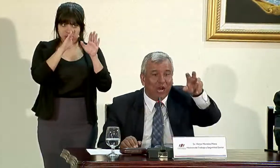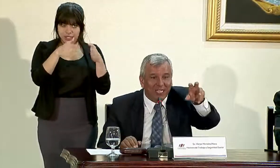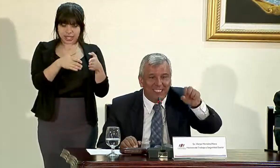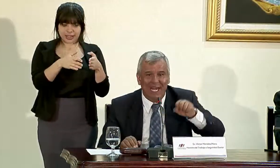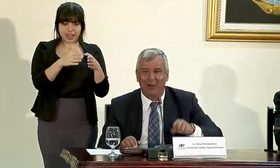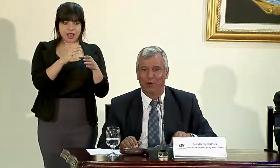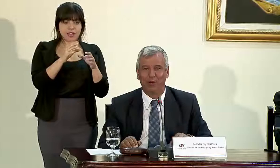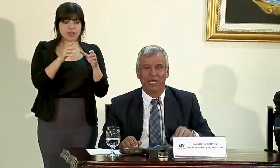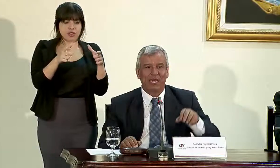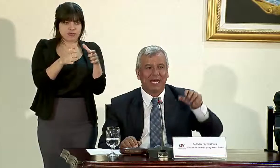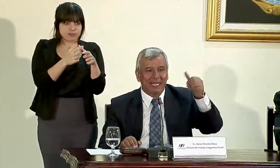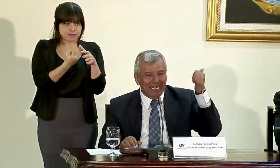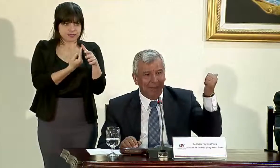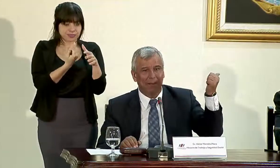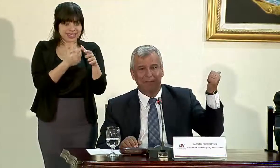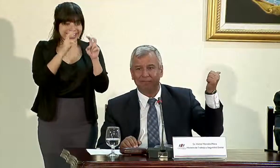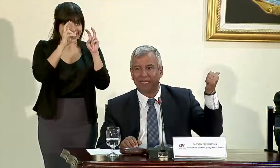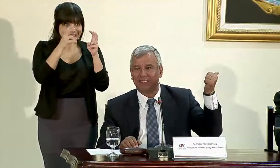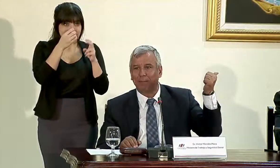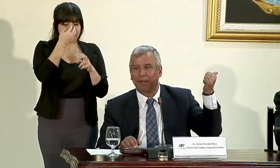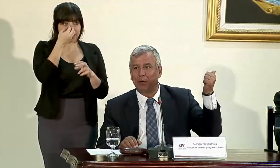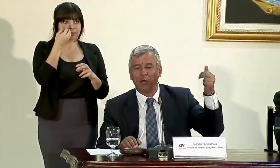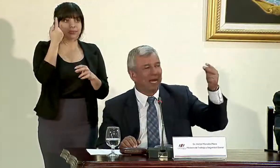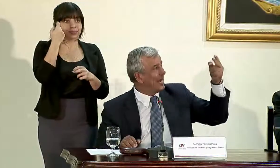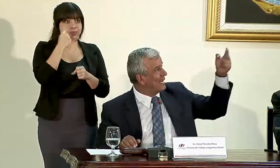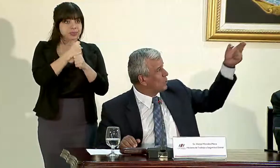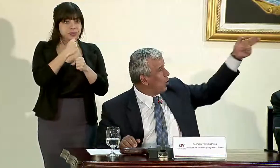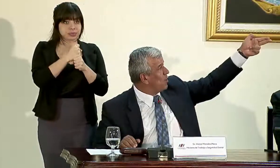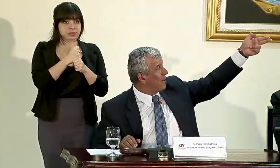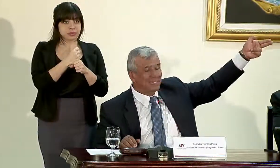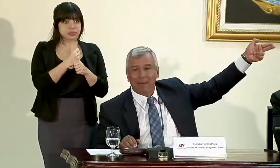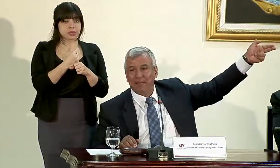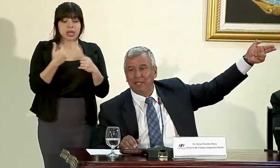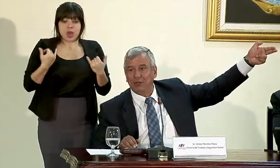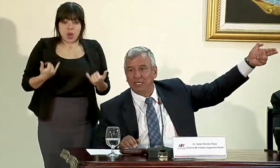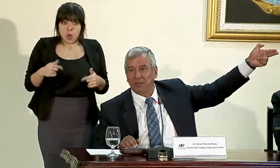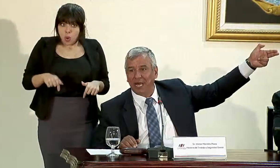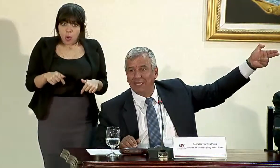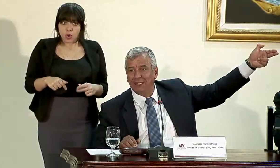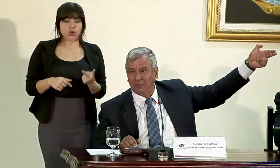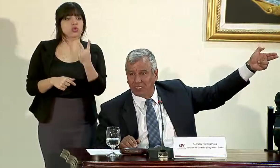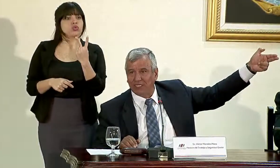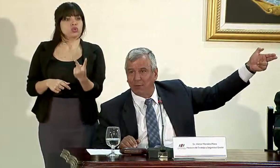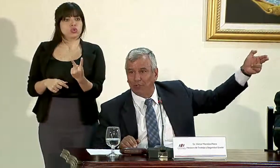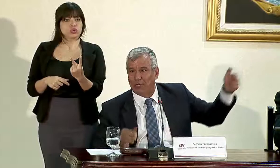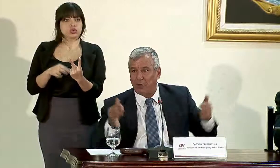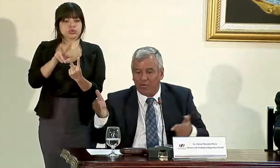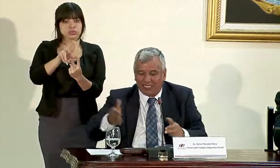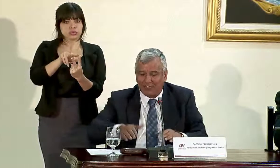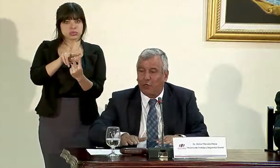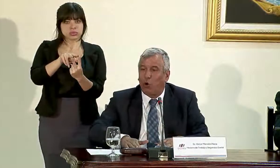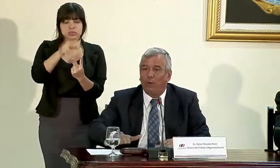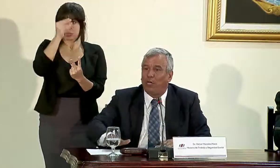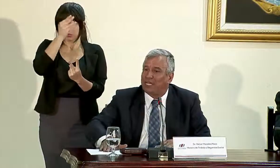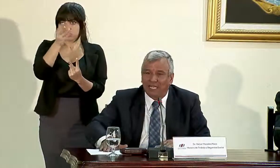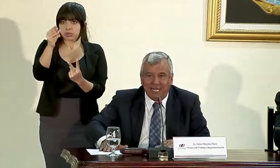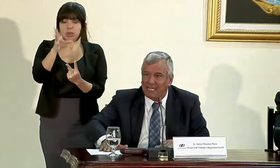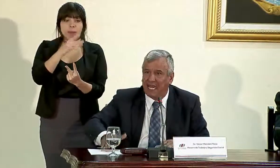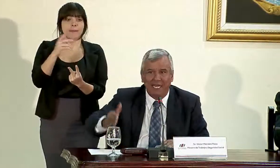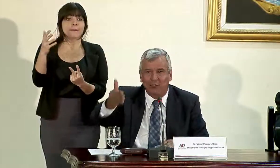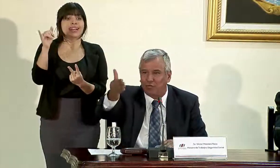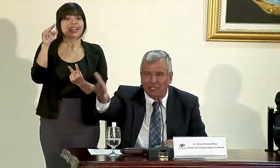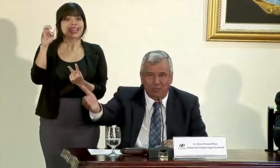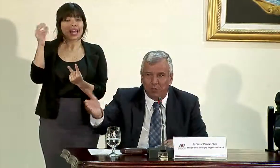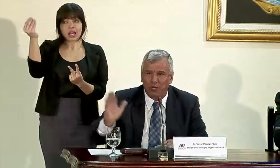concentrado, focalizado el tema del desempleo, es hoy básicamente en dos actividades, que son las que estamos mencionando y las que recoge el boletín